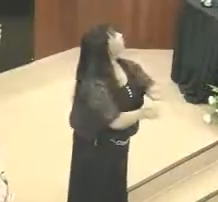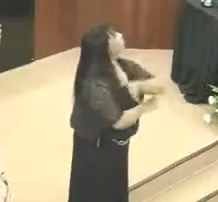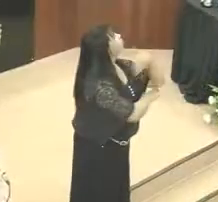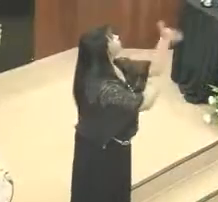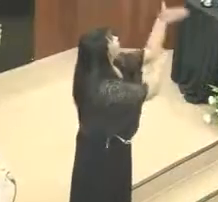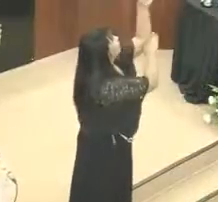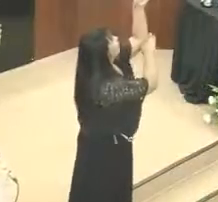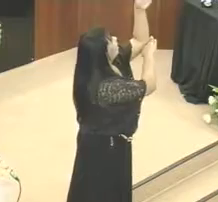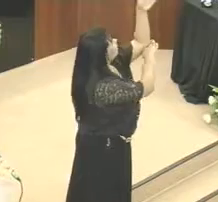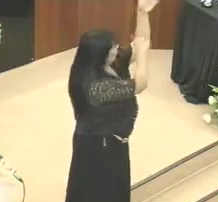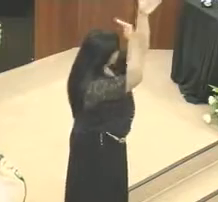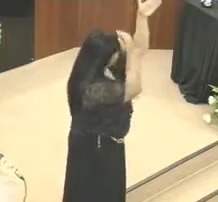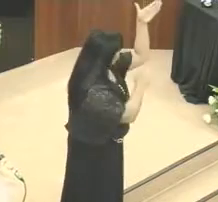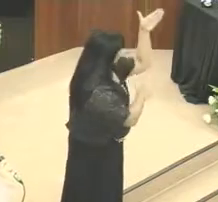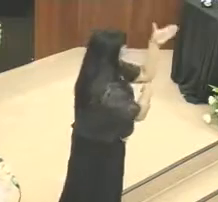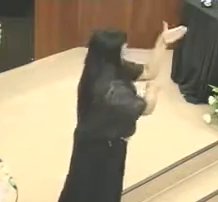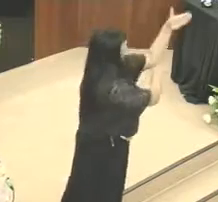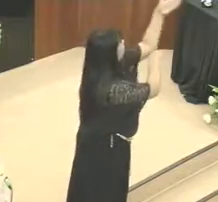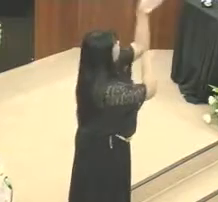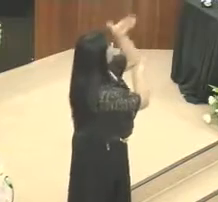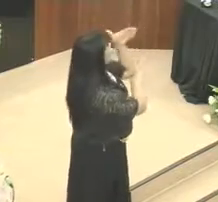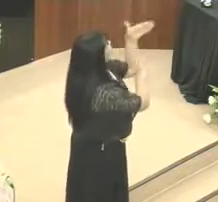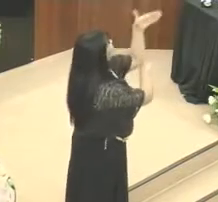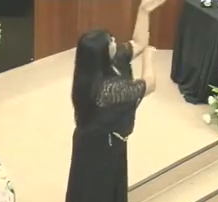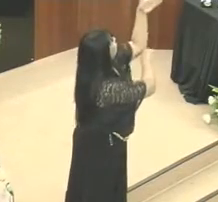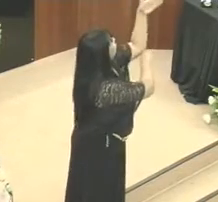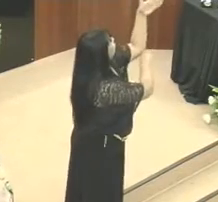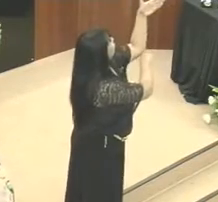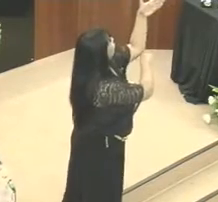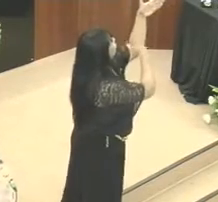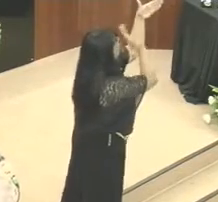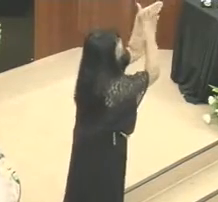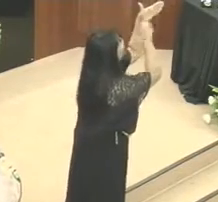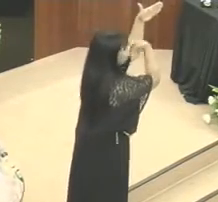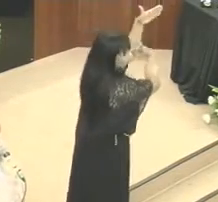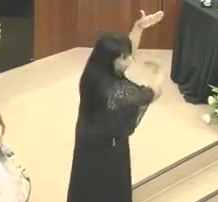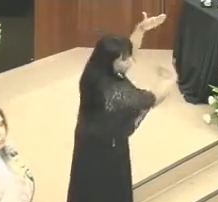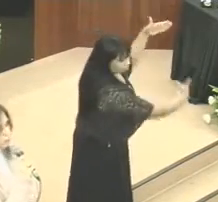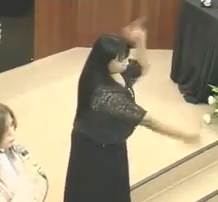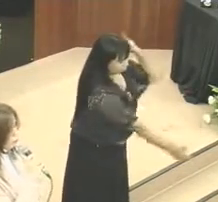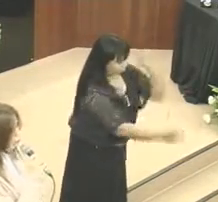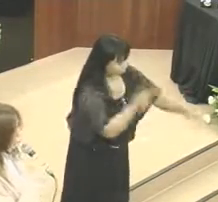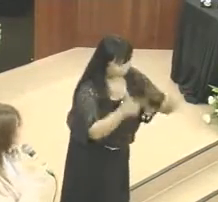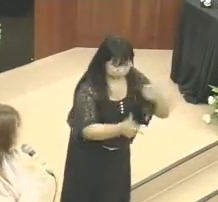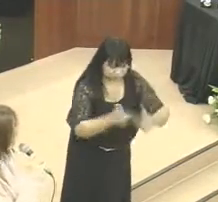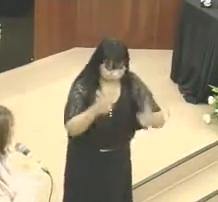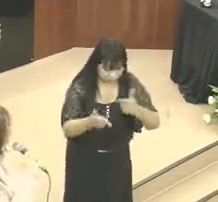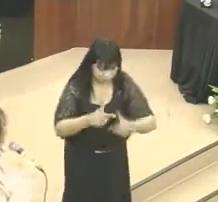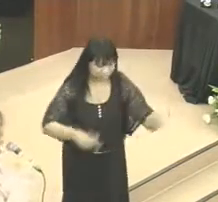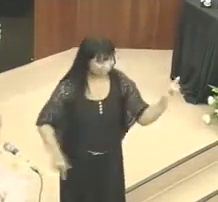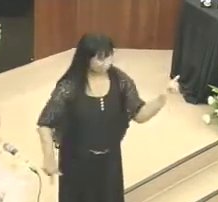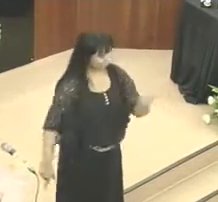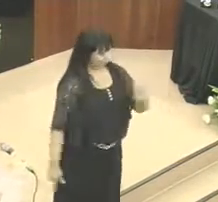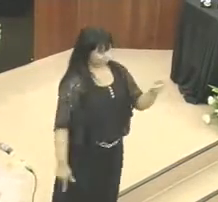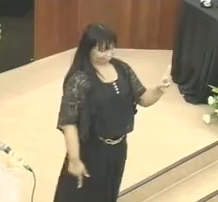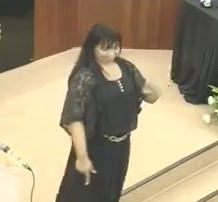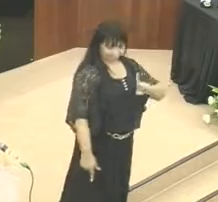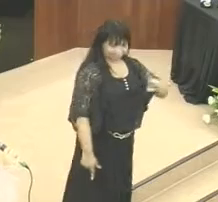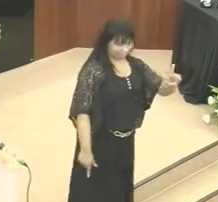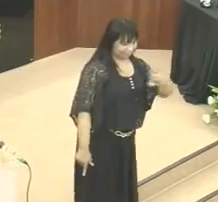da justiça a clava forte, verás se um filho teu não foge